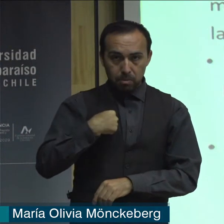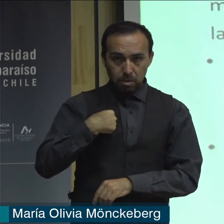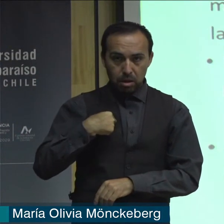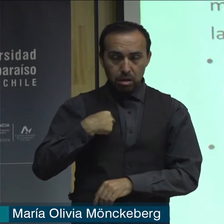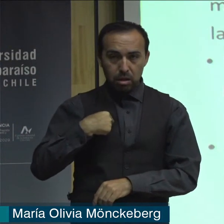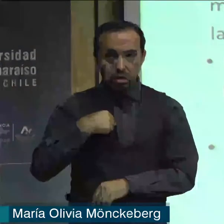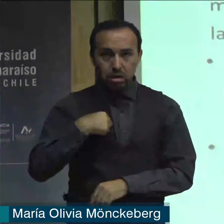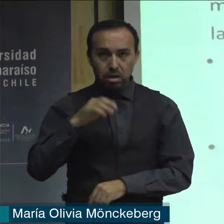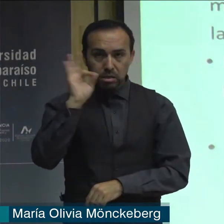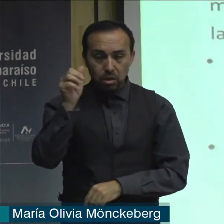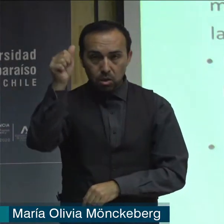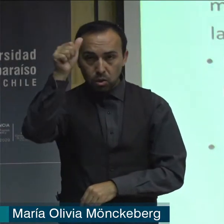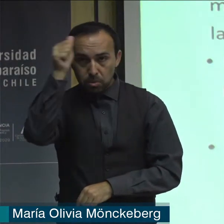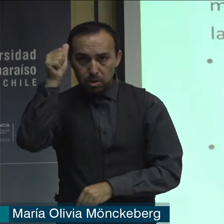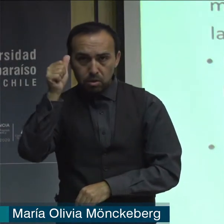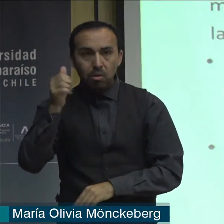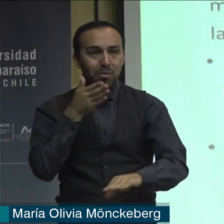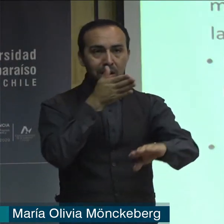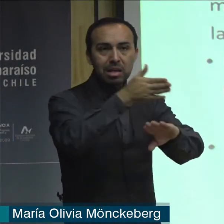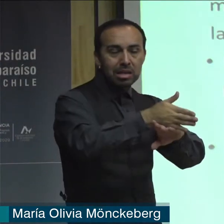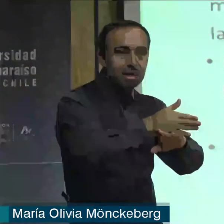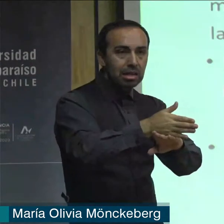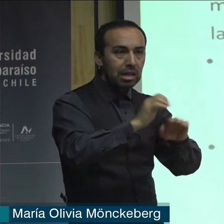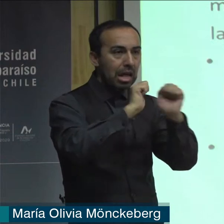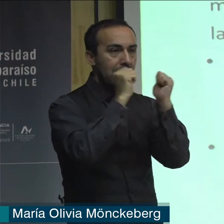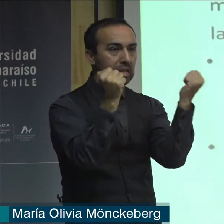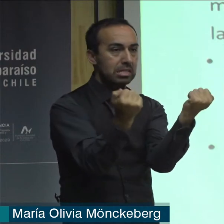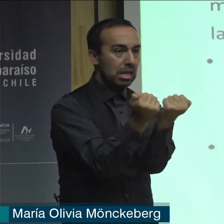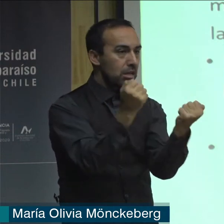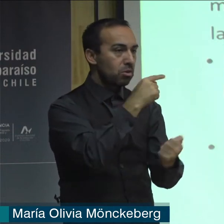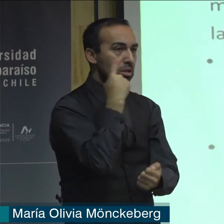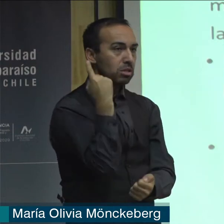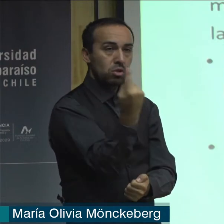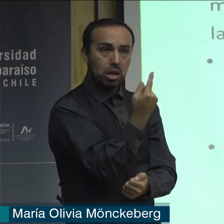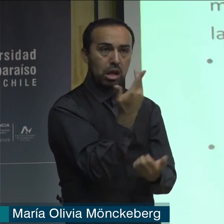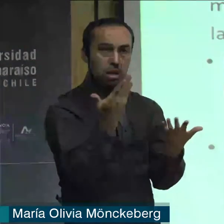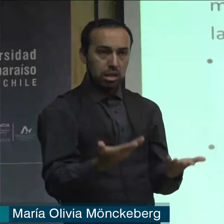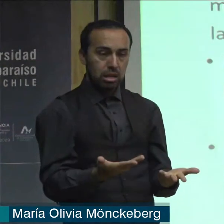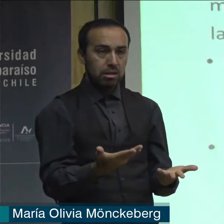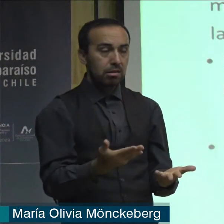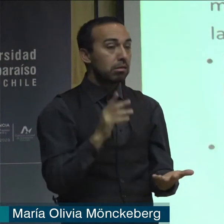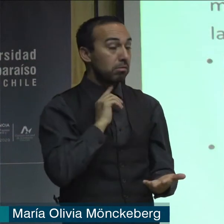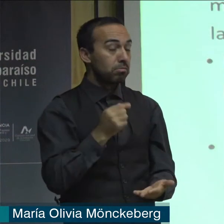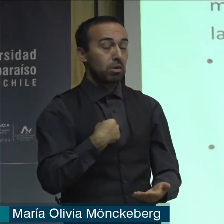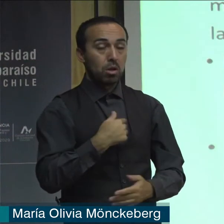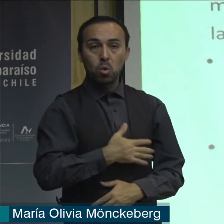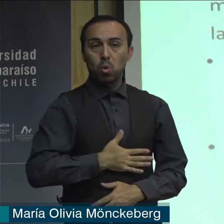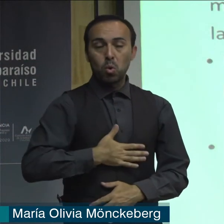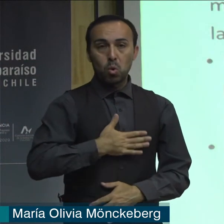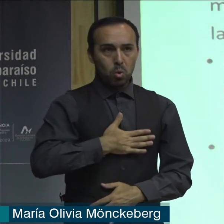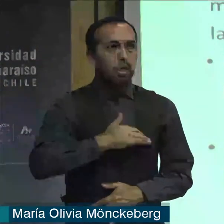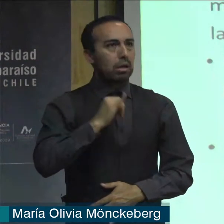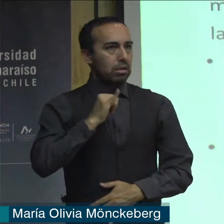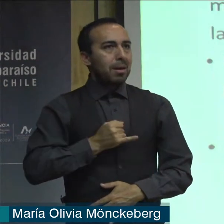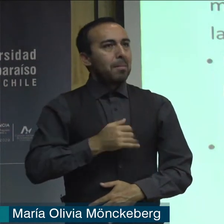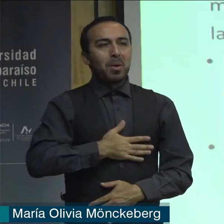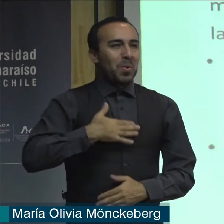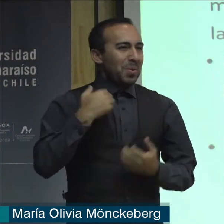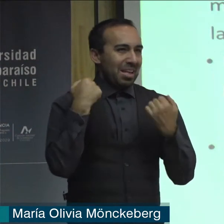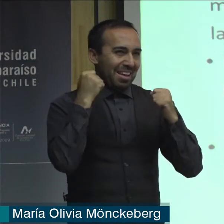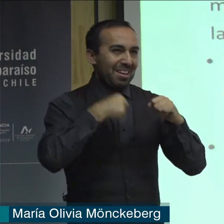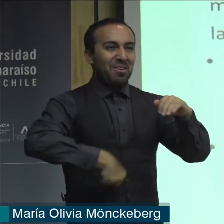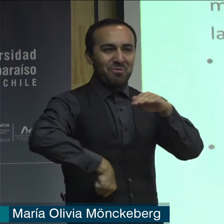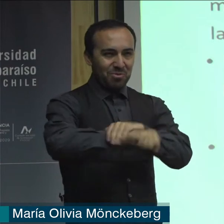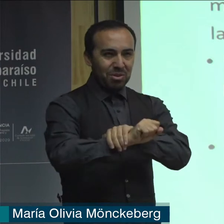ir al estadio nacional y a mí me gustaba siempre mucho el fútbol y